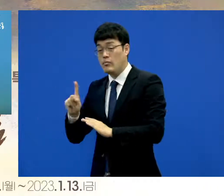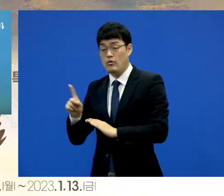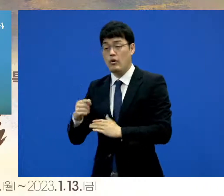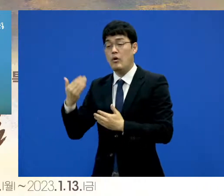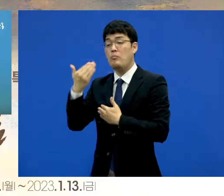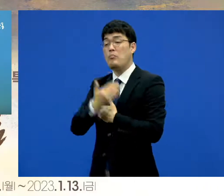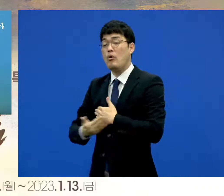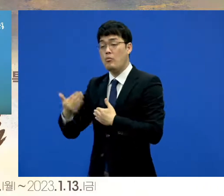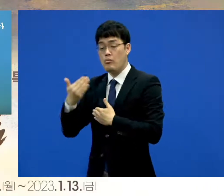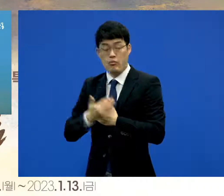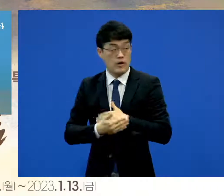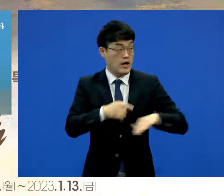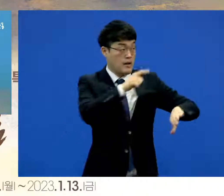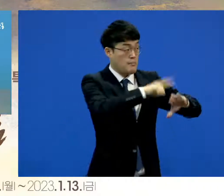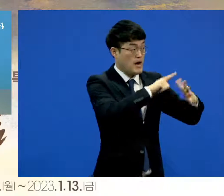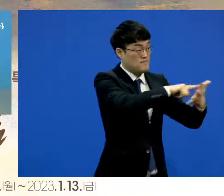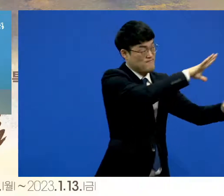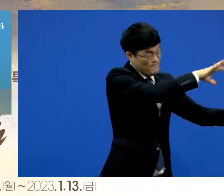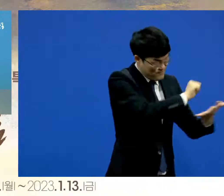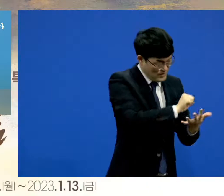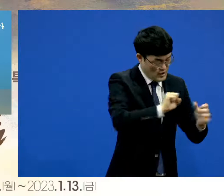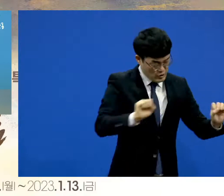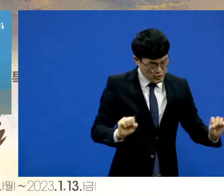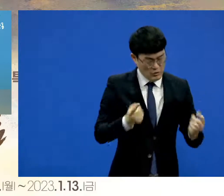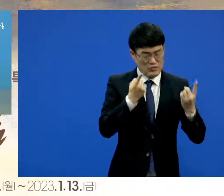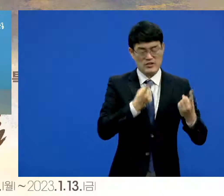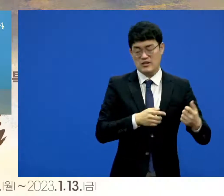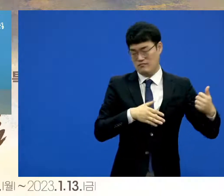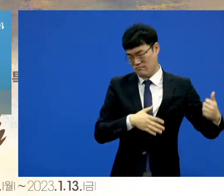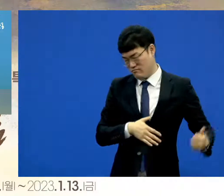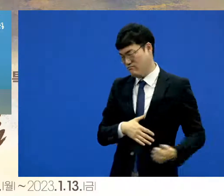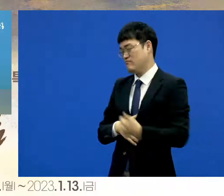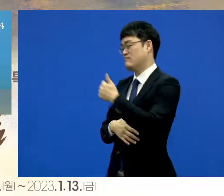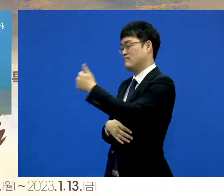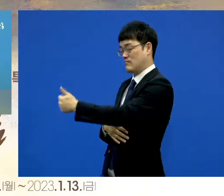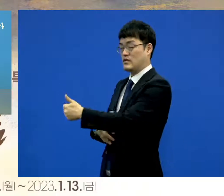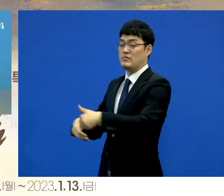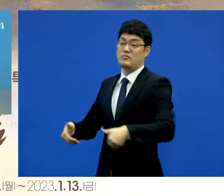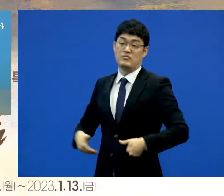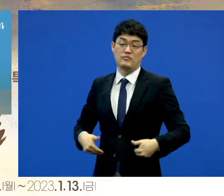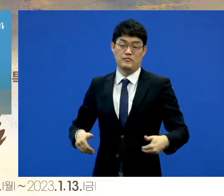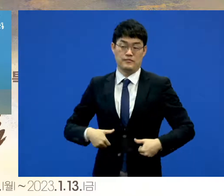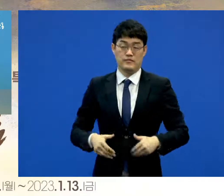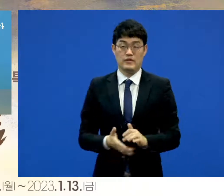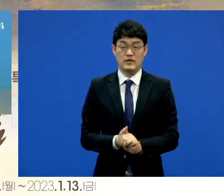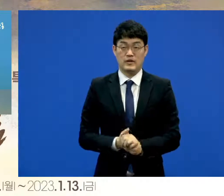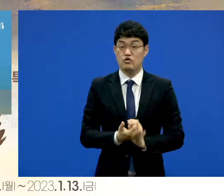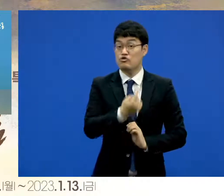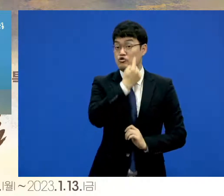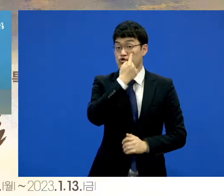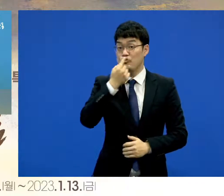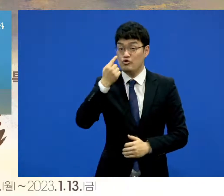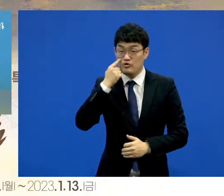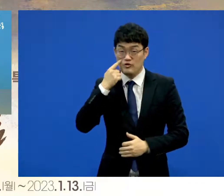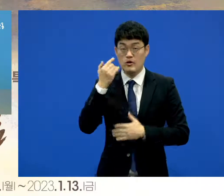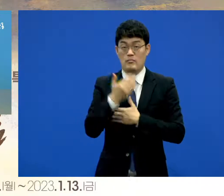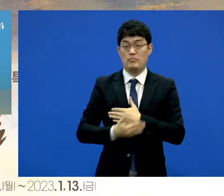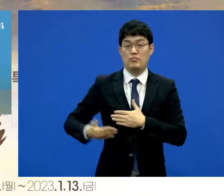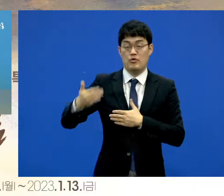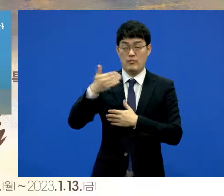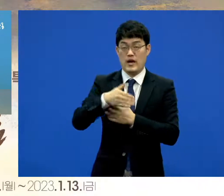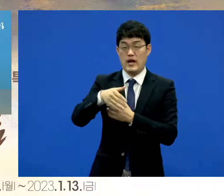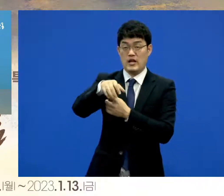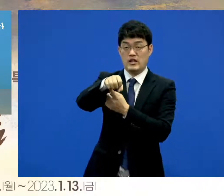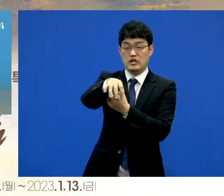그래서 마태복음 6장 22절 23절에 눈은 몸의 등불이니 그러므로 내 눈이 성하면 온몸이 밝을